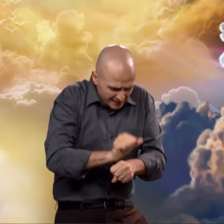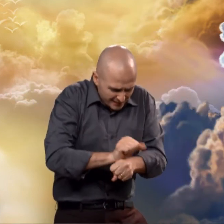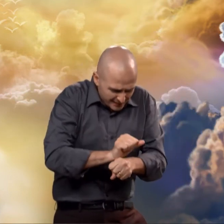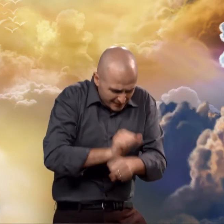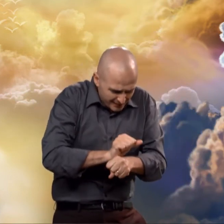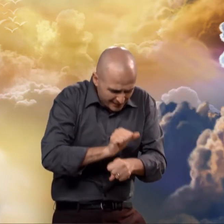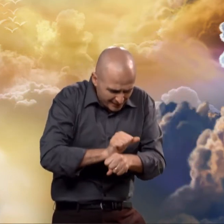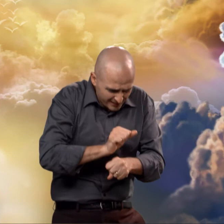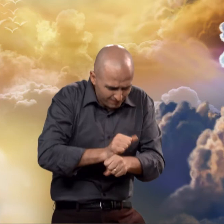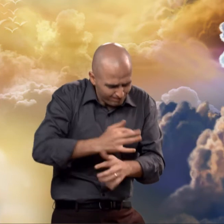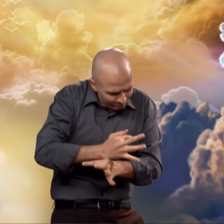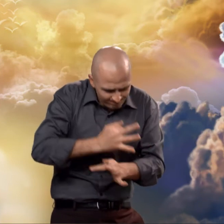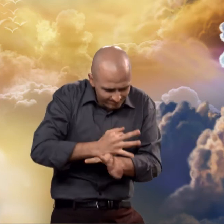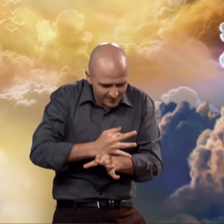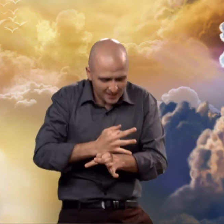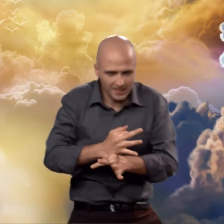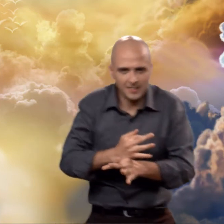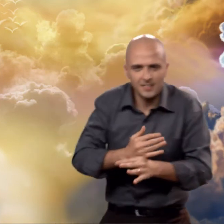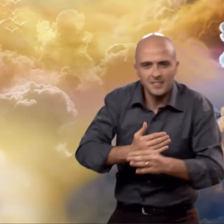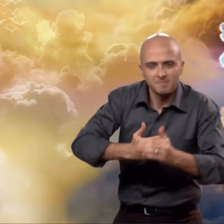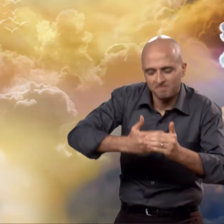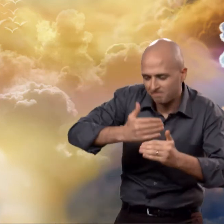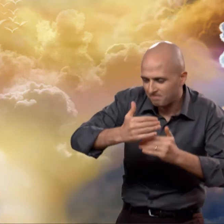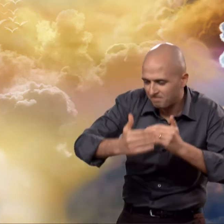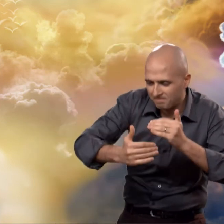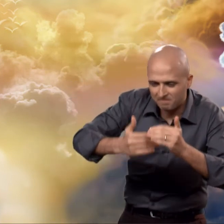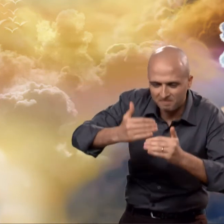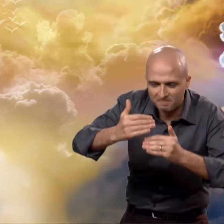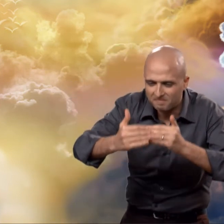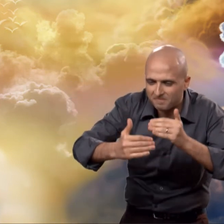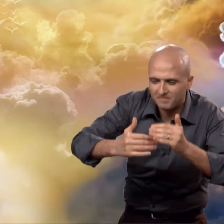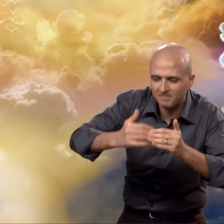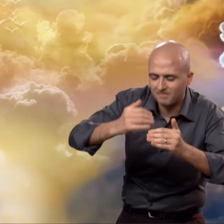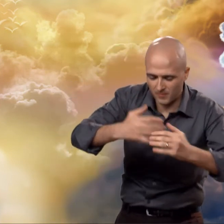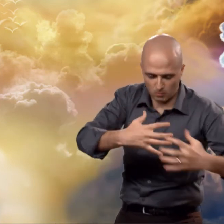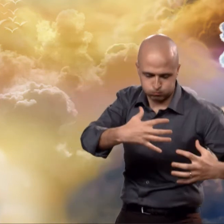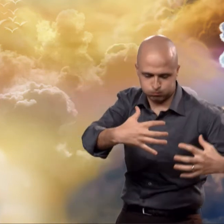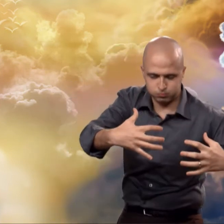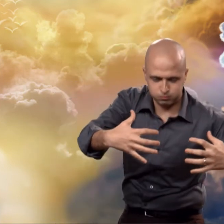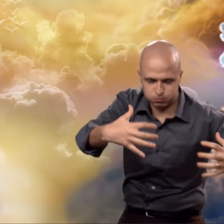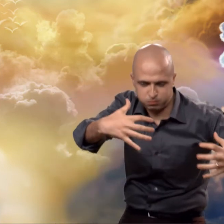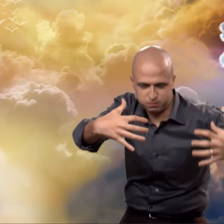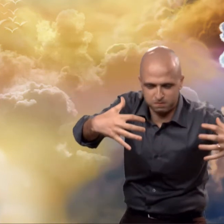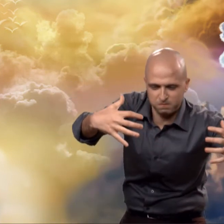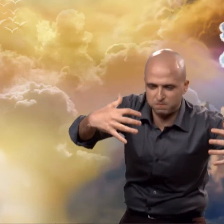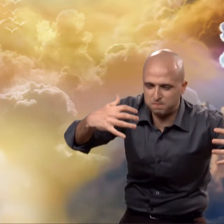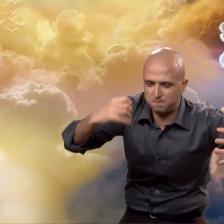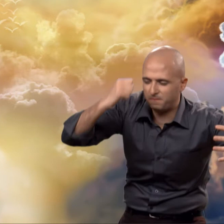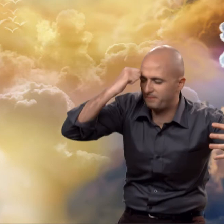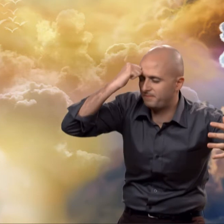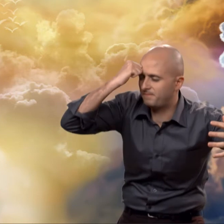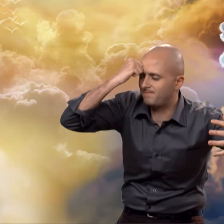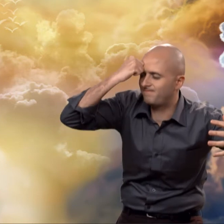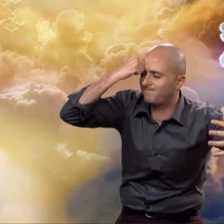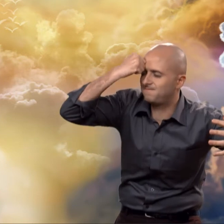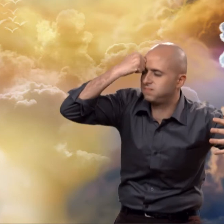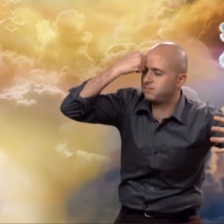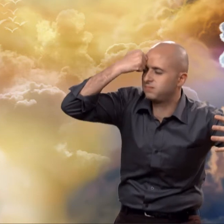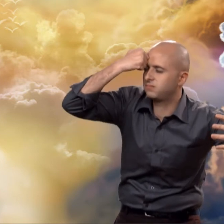porque contemplava a sua recompensa. Devemos escolher o correto porque é correto e